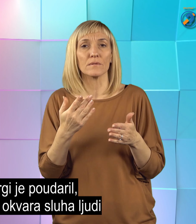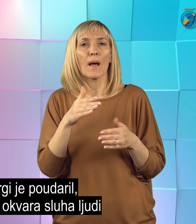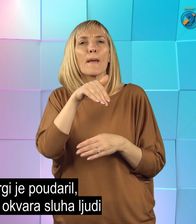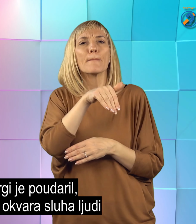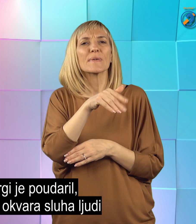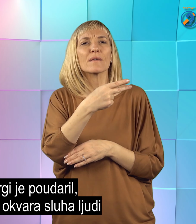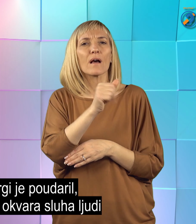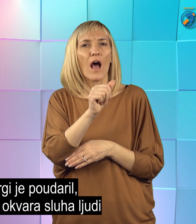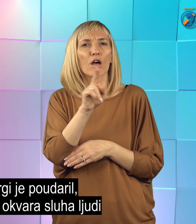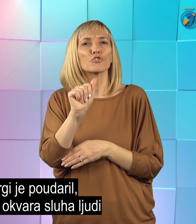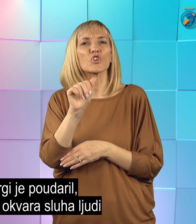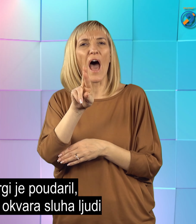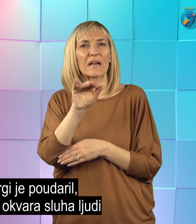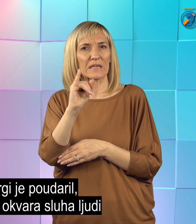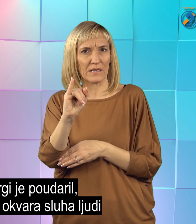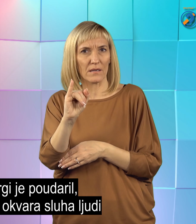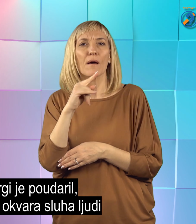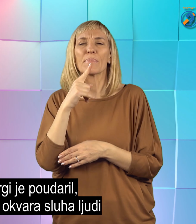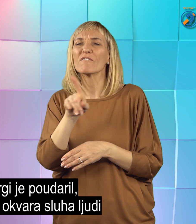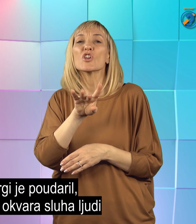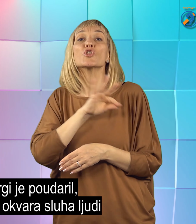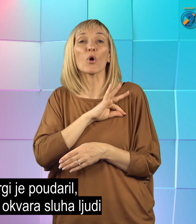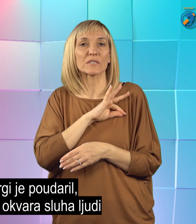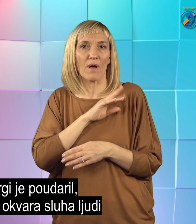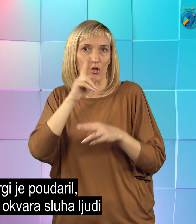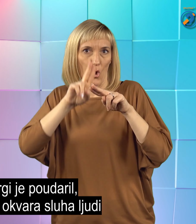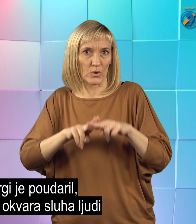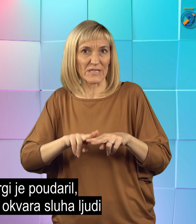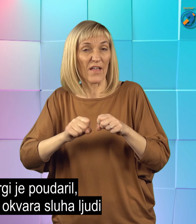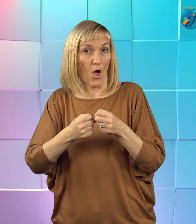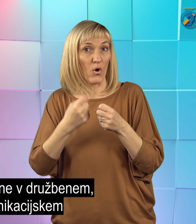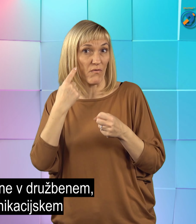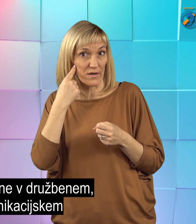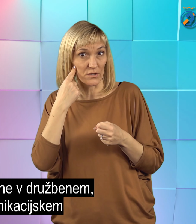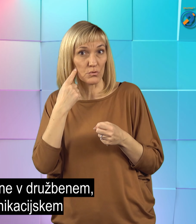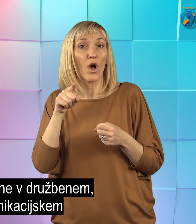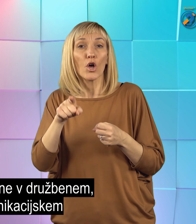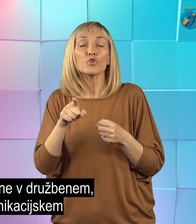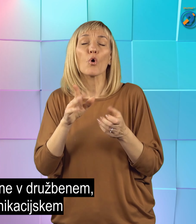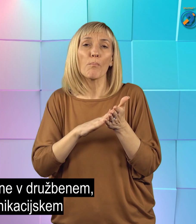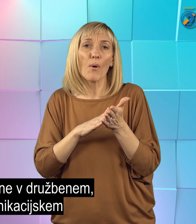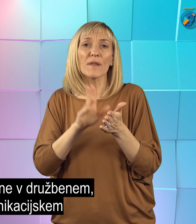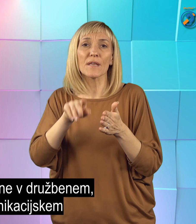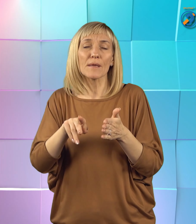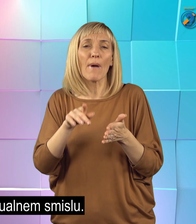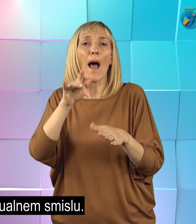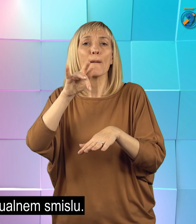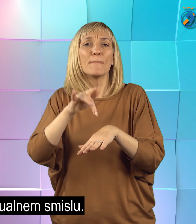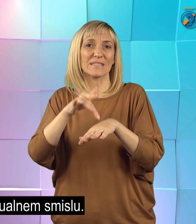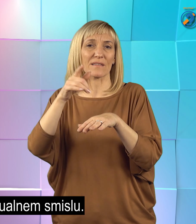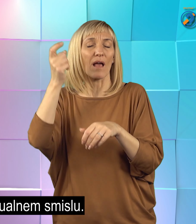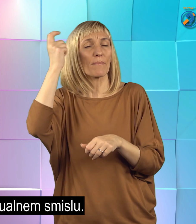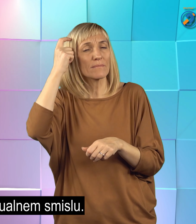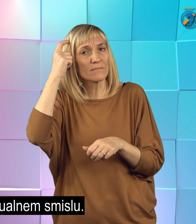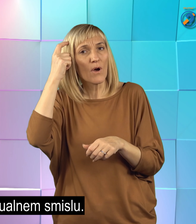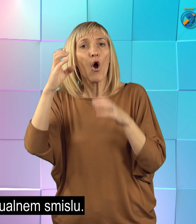Miha Žargi je poudaril, da dosmrtna okvara sluha res ljudi prizadene v družbenem, komunikacijskem in intelektualnem